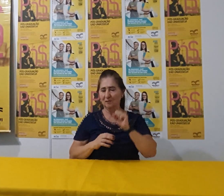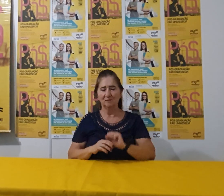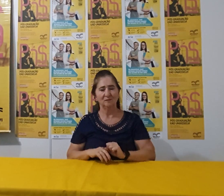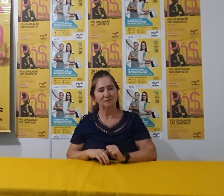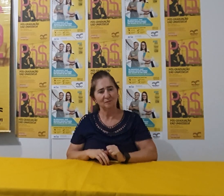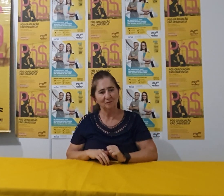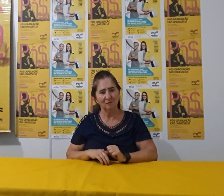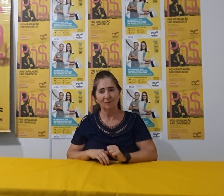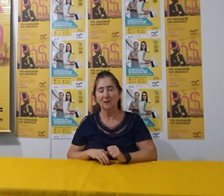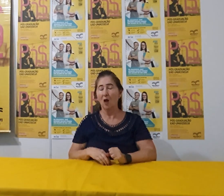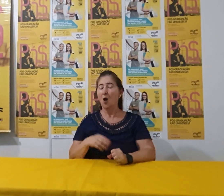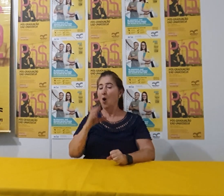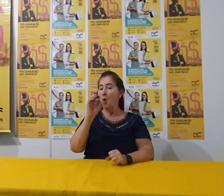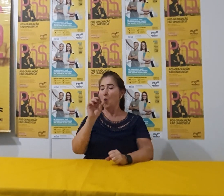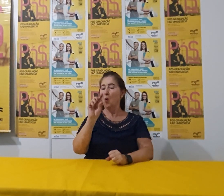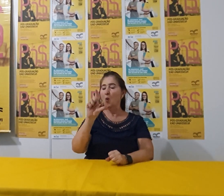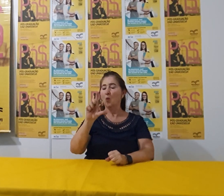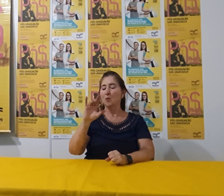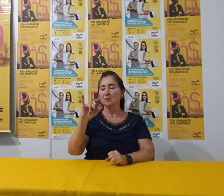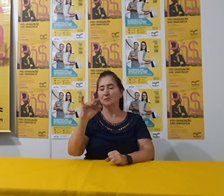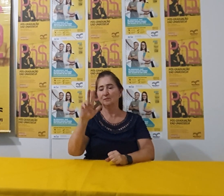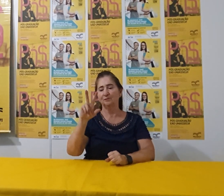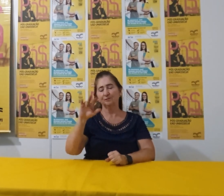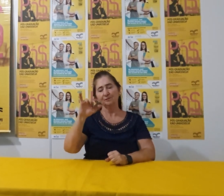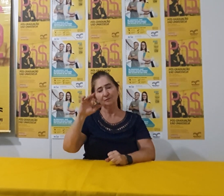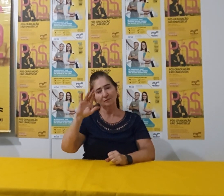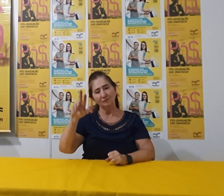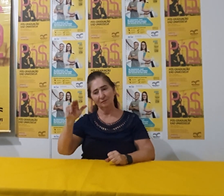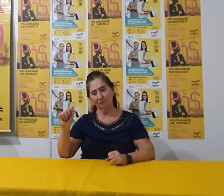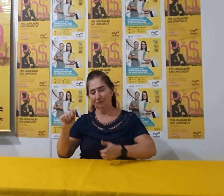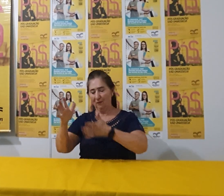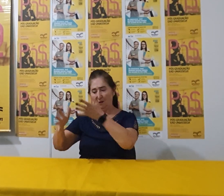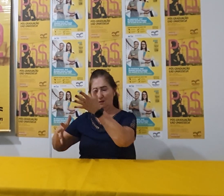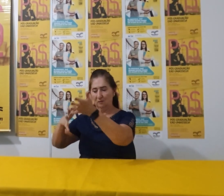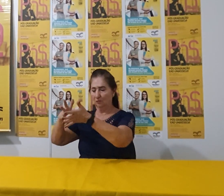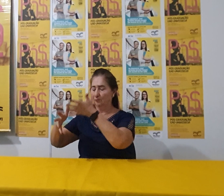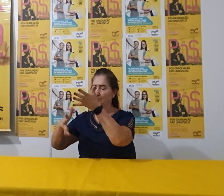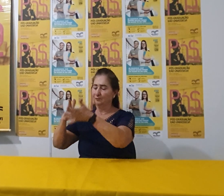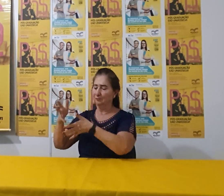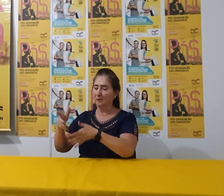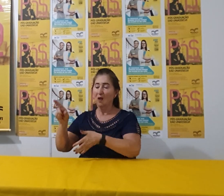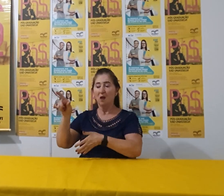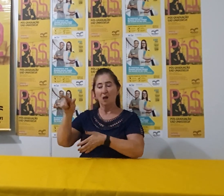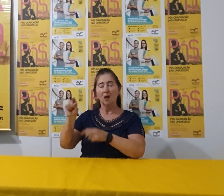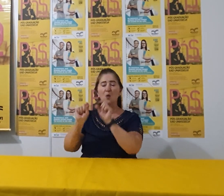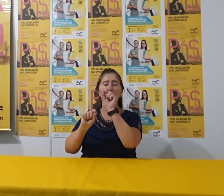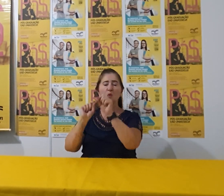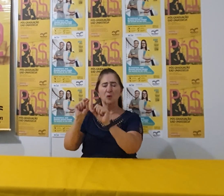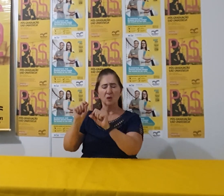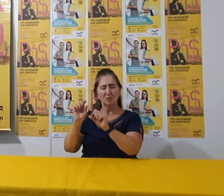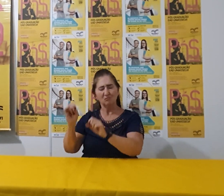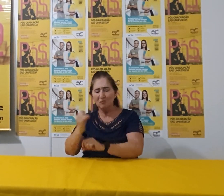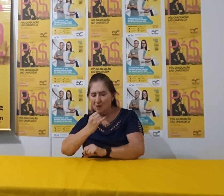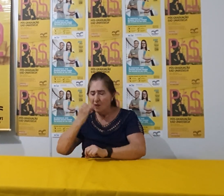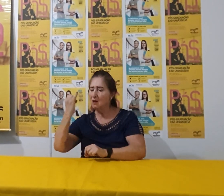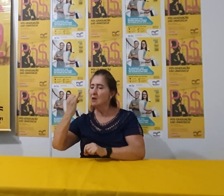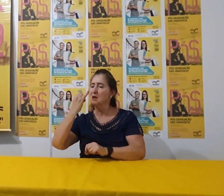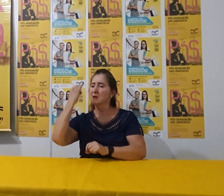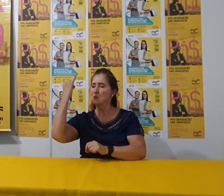Para Oliveira, a língua de sinais é um fator determinante para o desenvolvimento do